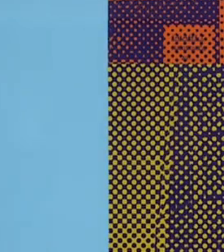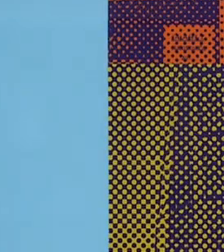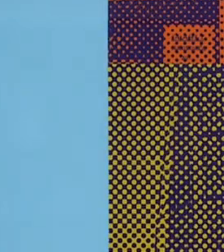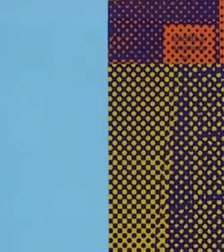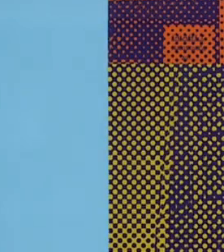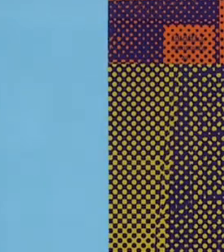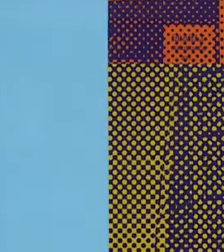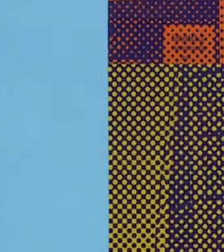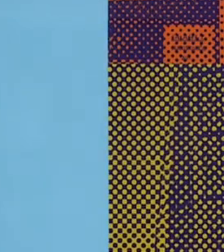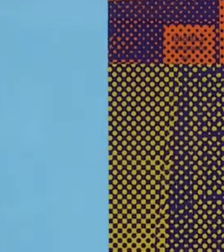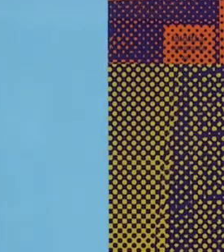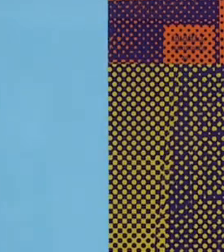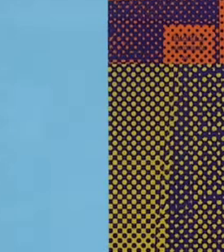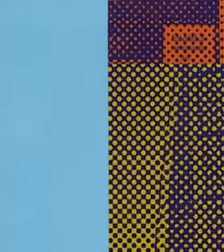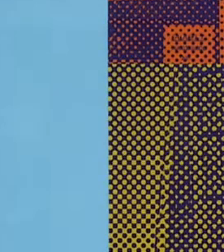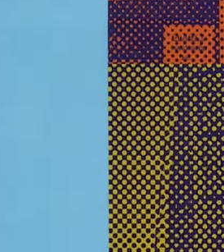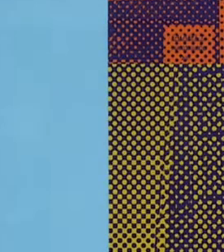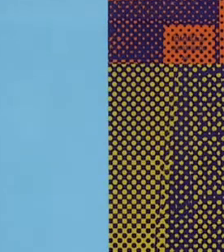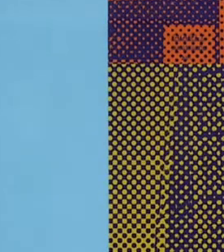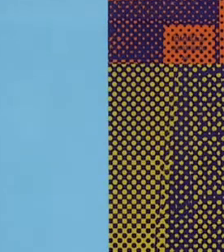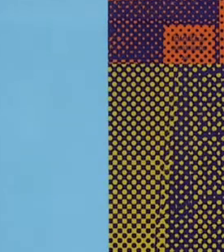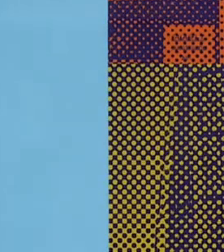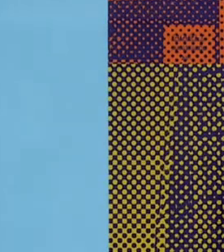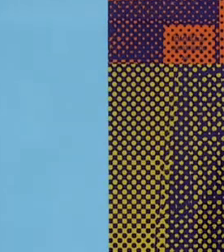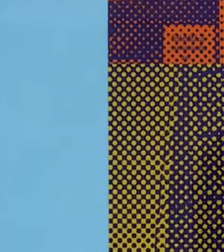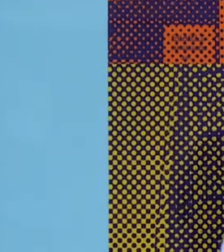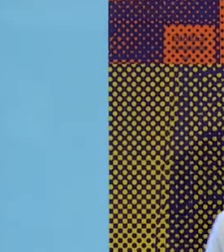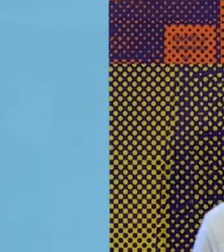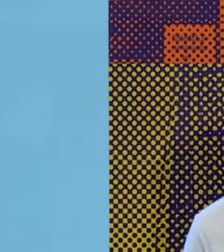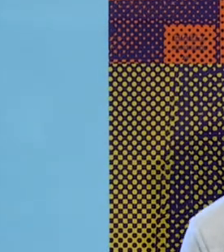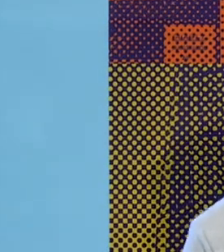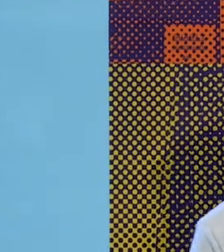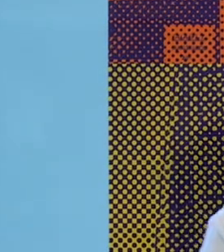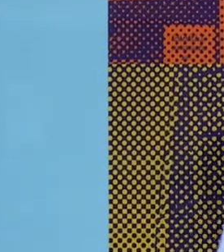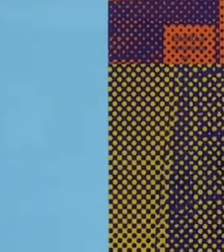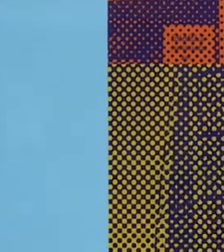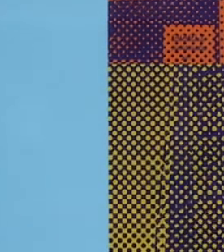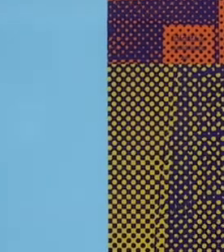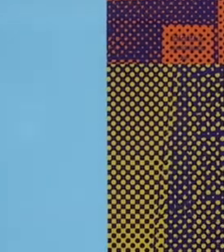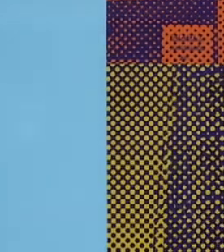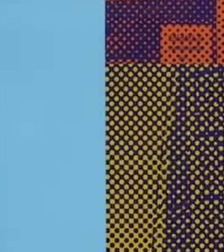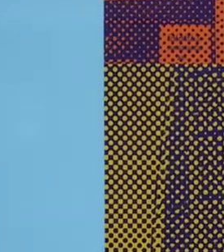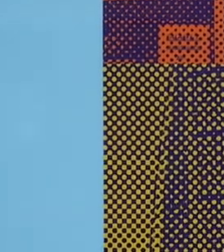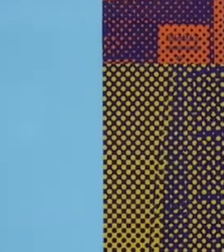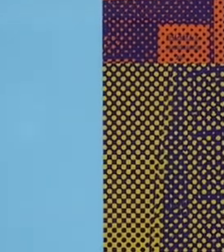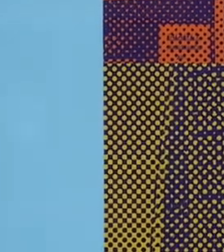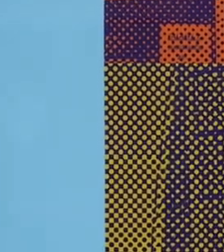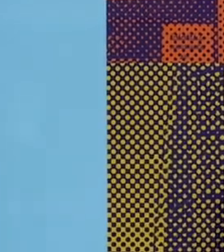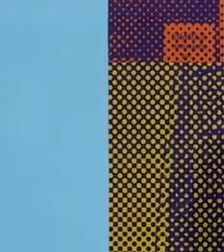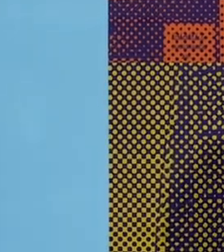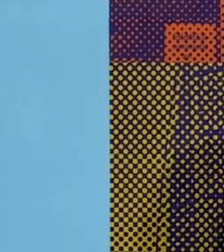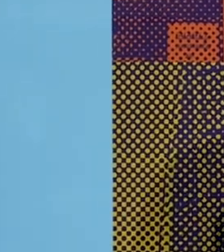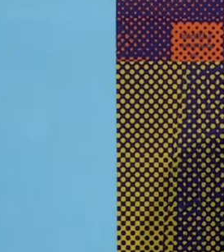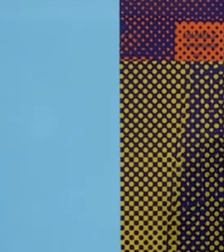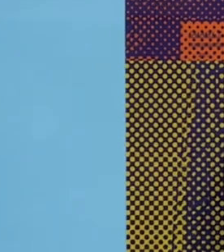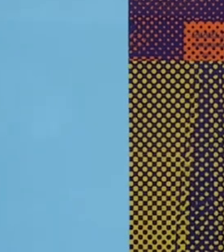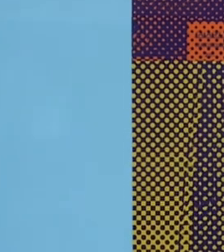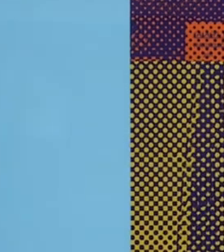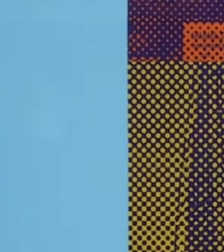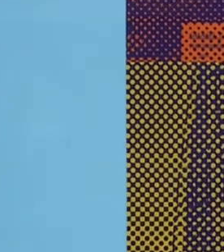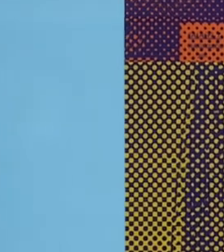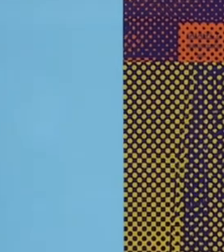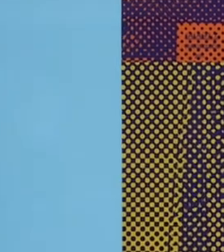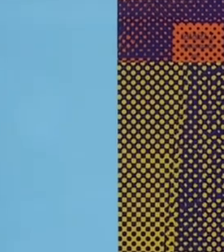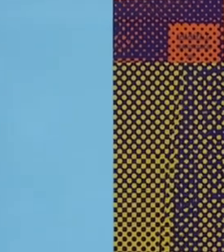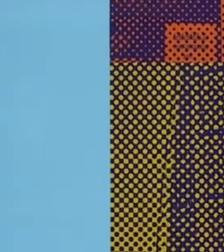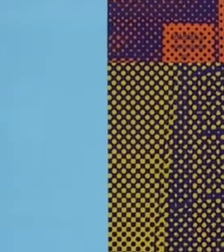inte detta seminarium att handla om. Utan det kommer att handla om vad regering och framförallt storstäderna